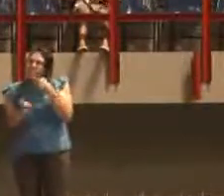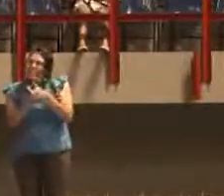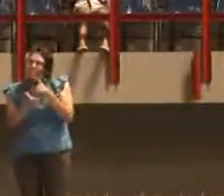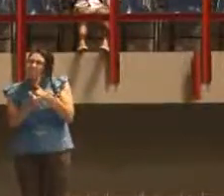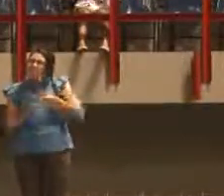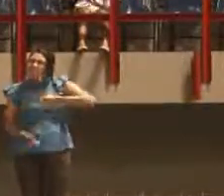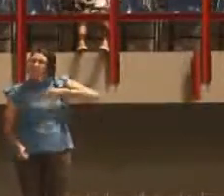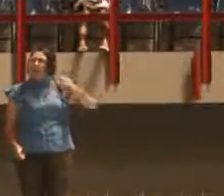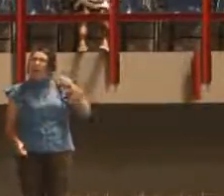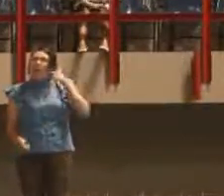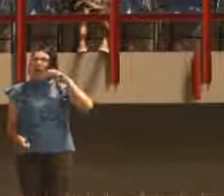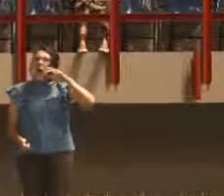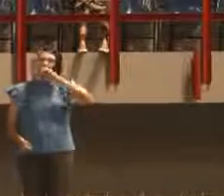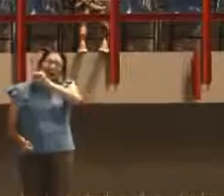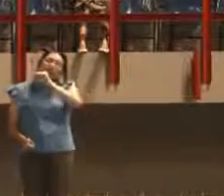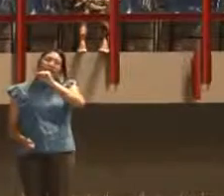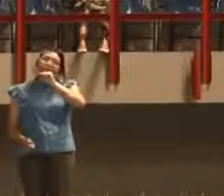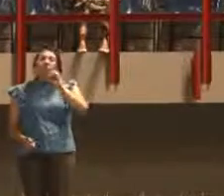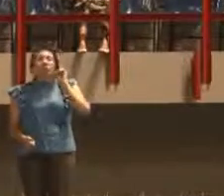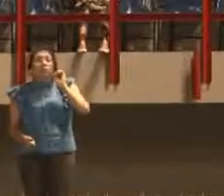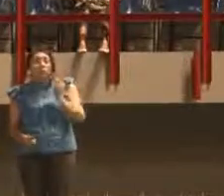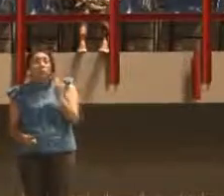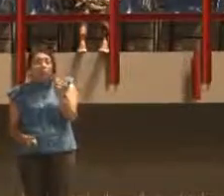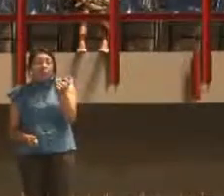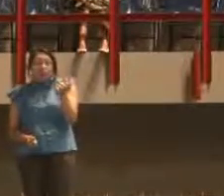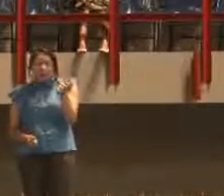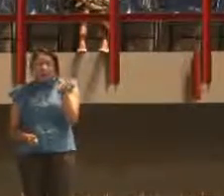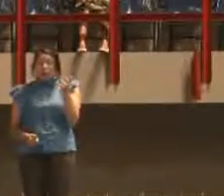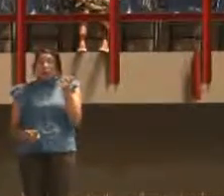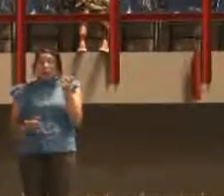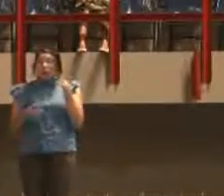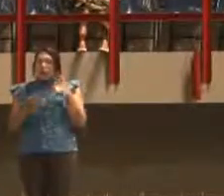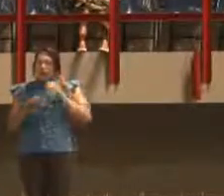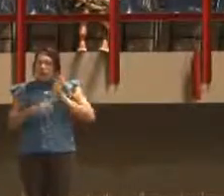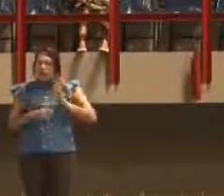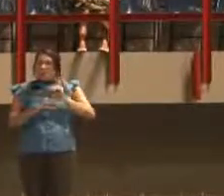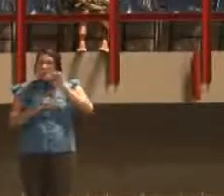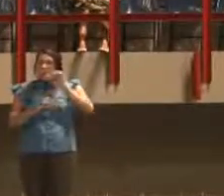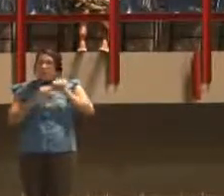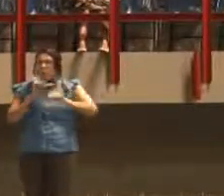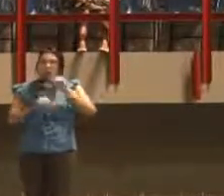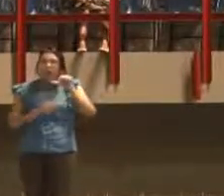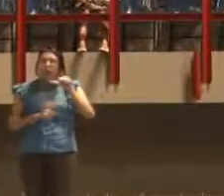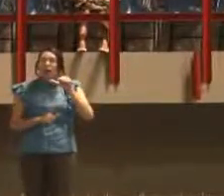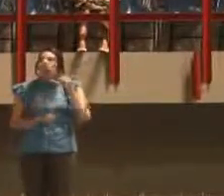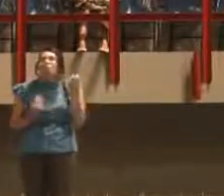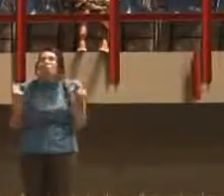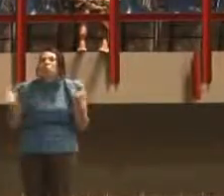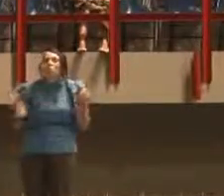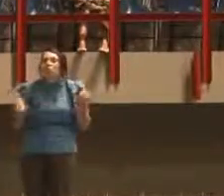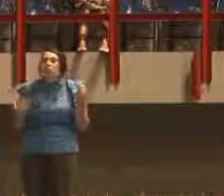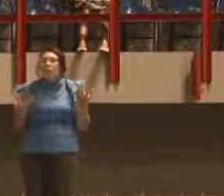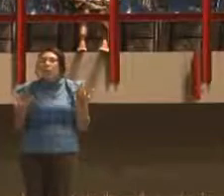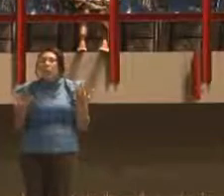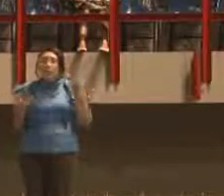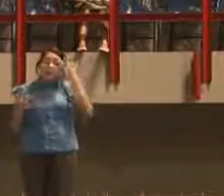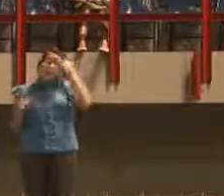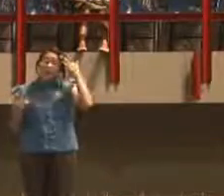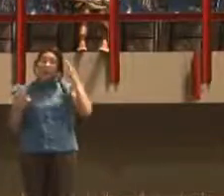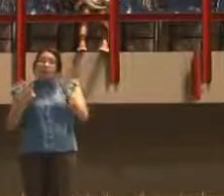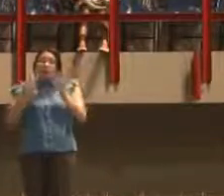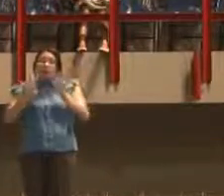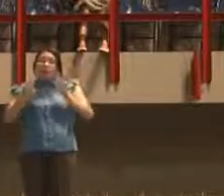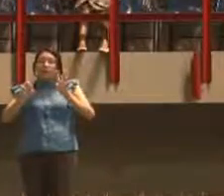pensar assim que é mais rápido. Alexandre, se eu quero pegar e tirar uma foto diferente dessa, basta pegar as pessoas que eu tenho e trocar de